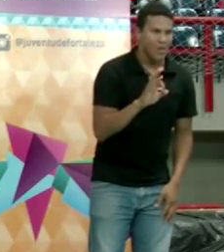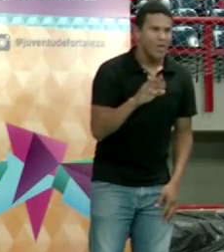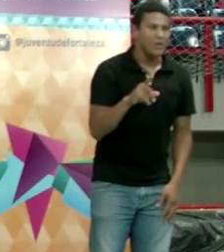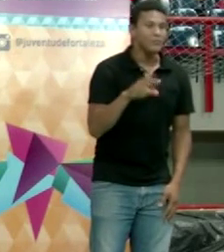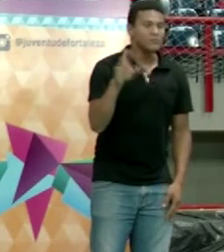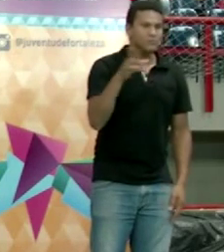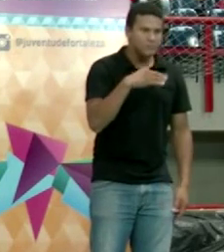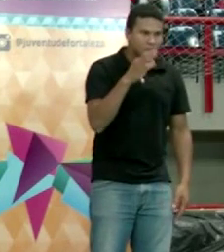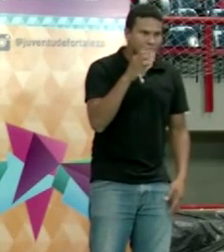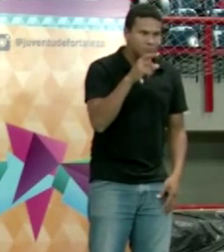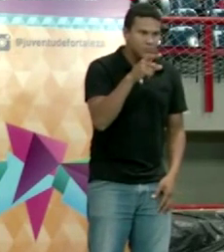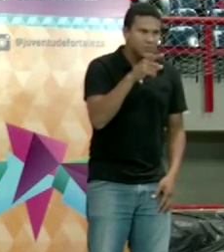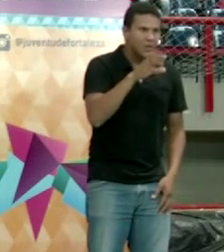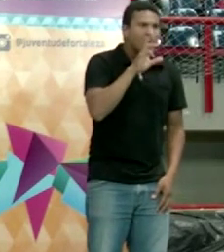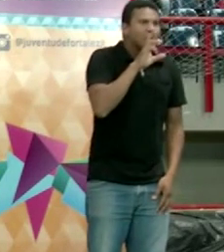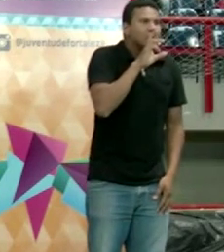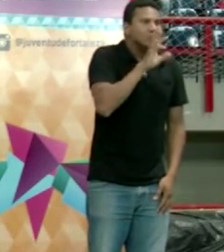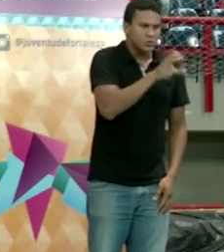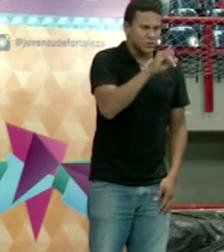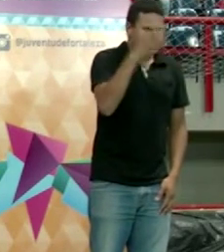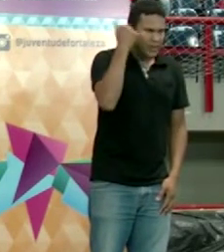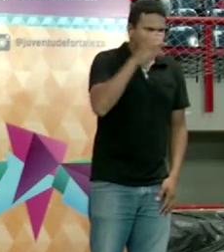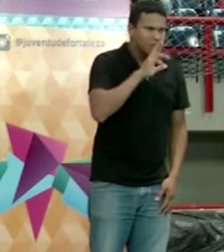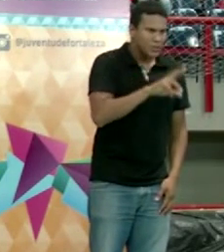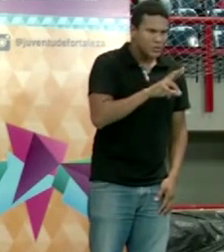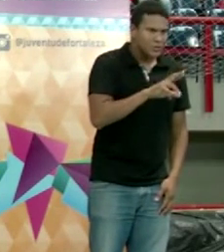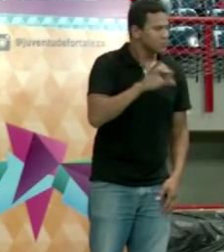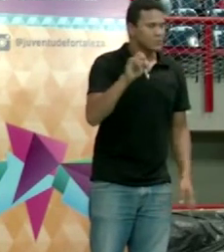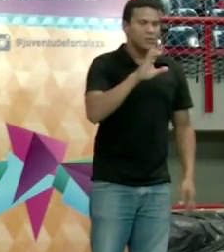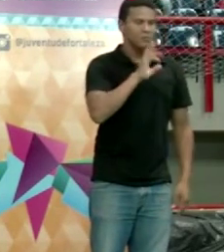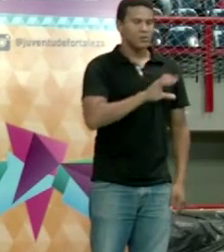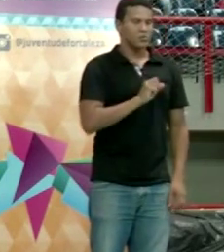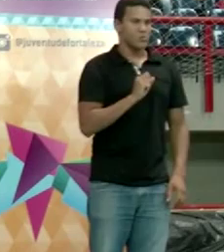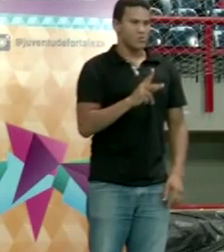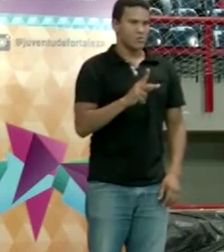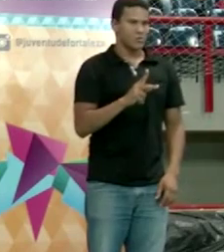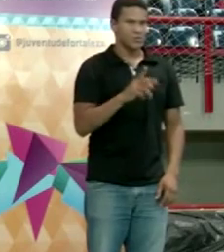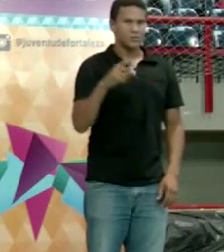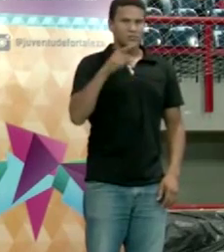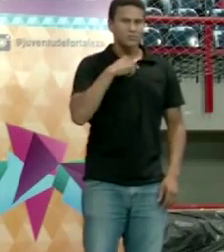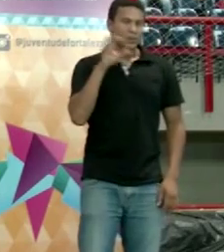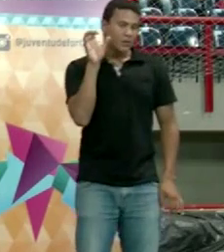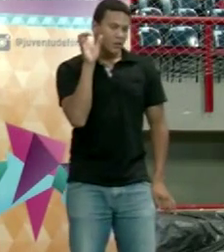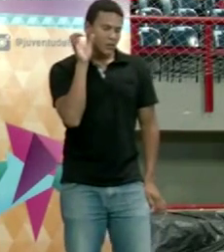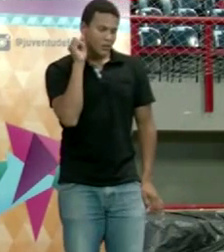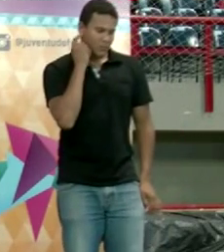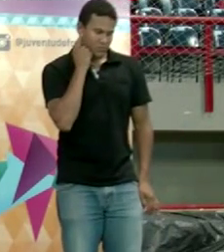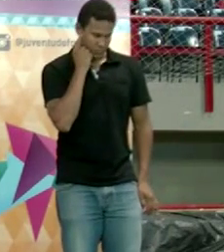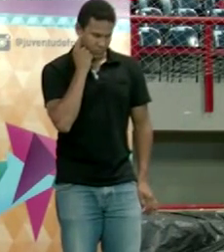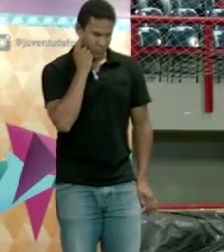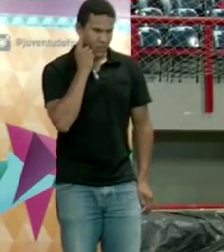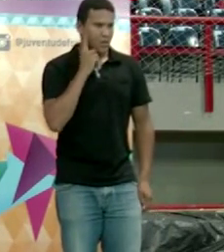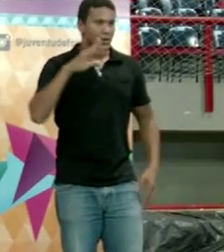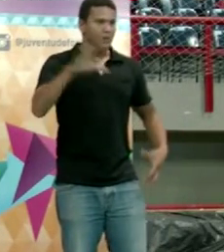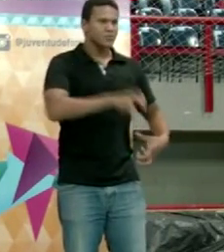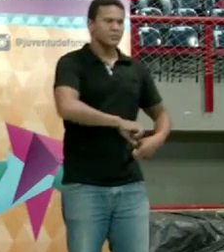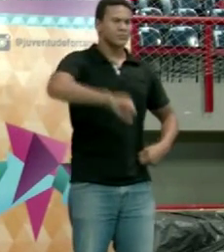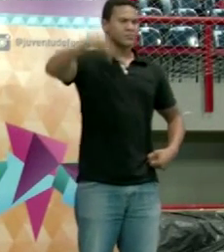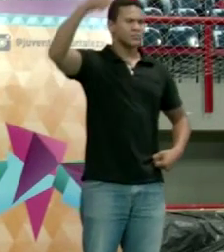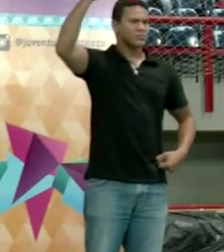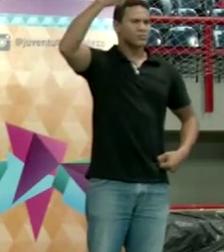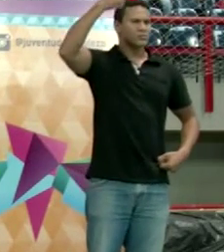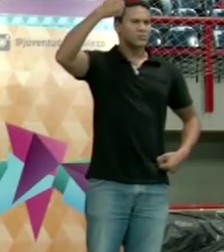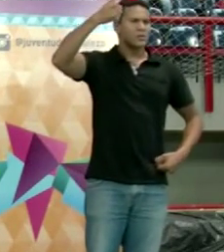resposta, não perde tempo, só fala. Você escuta, todo mundo progride. Dom Pedro I veio para o